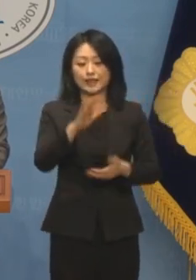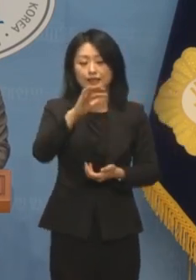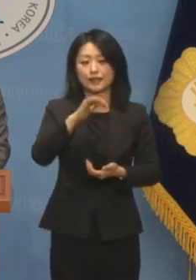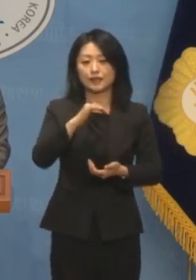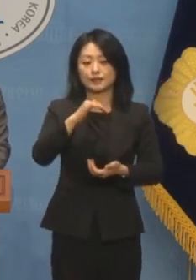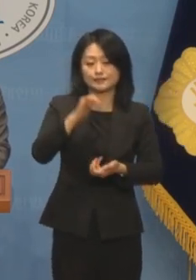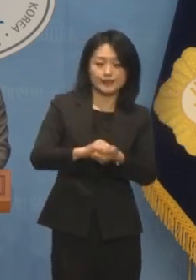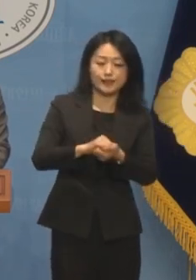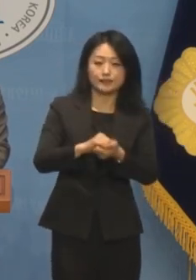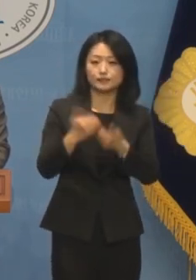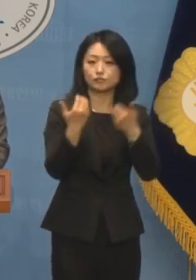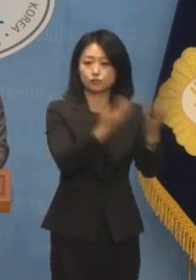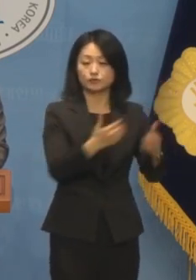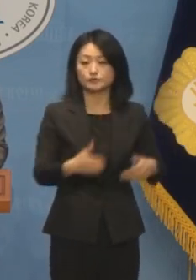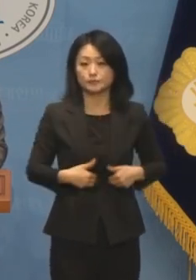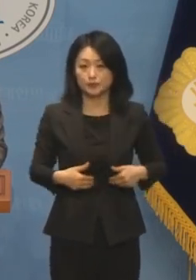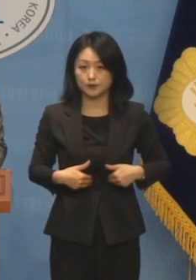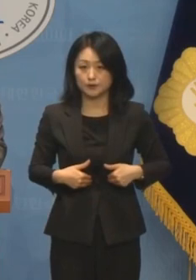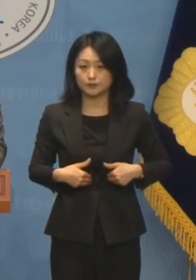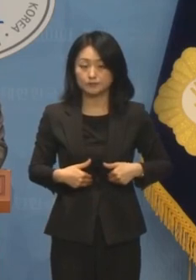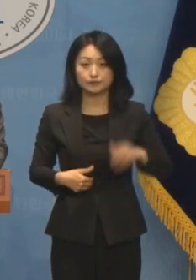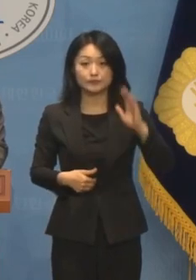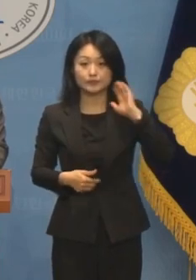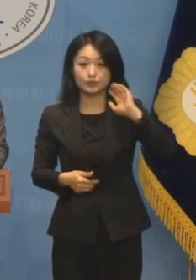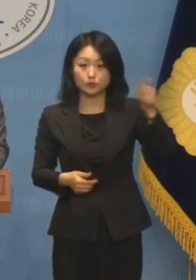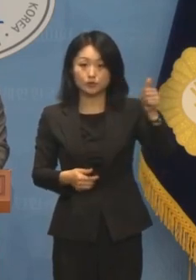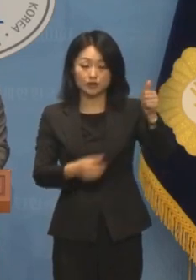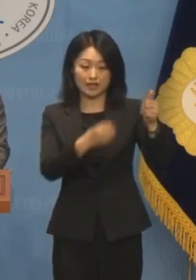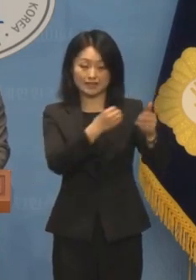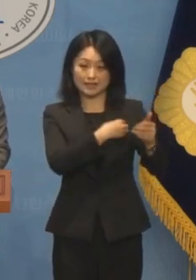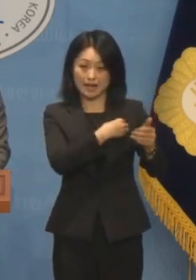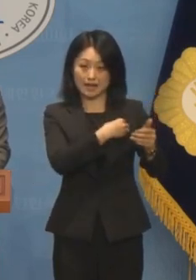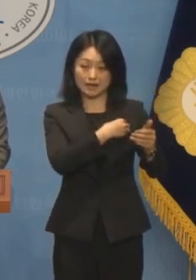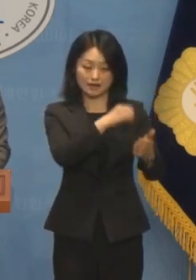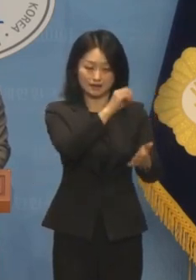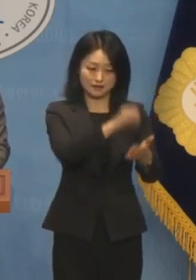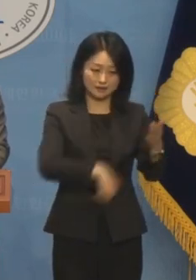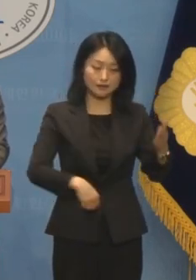합니다. 대통령의 당적 이탈도